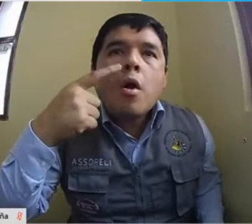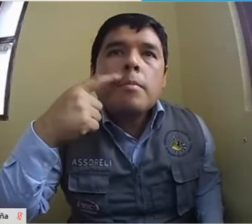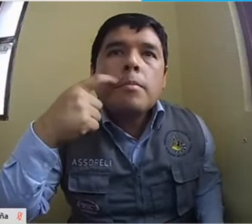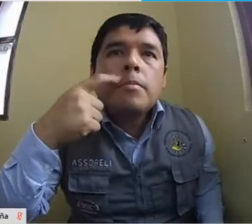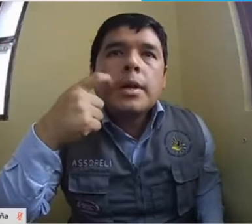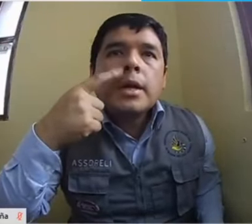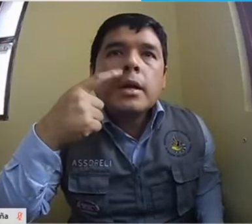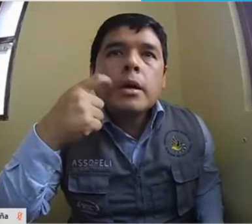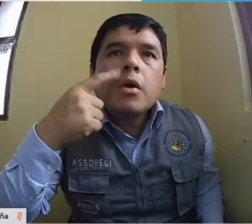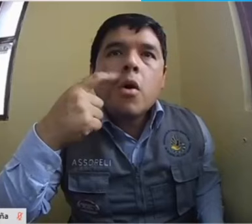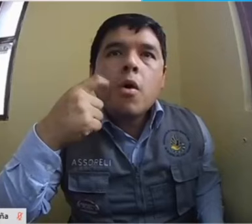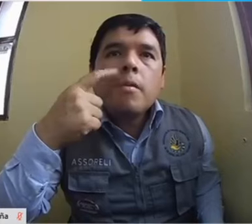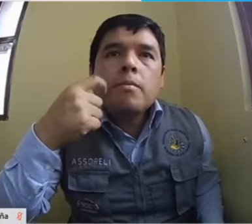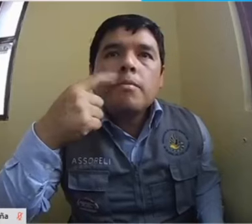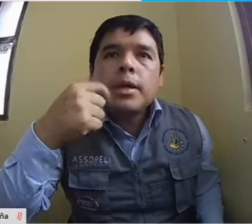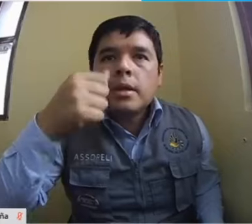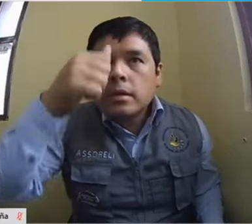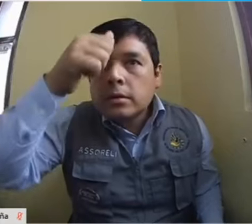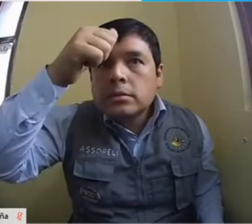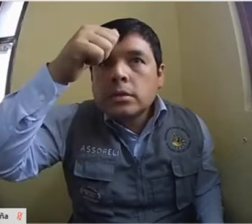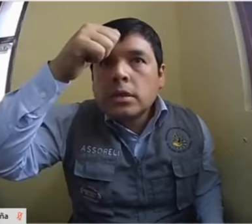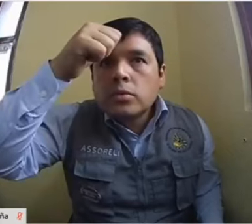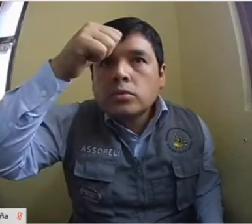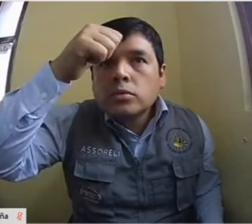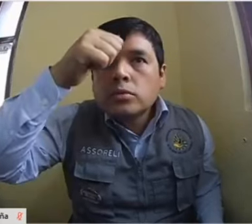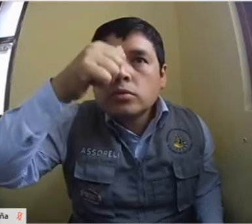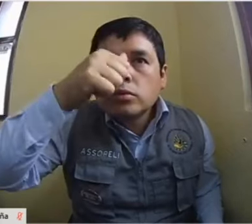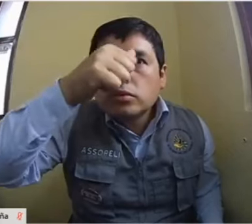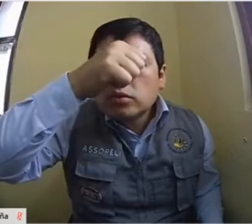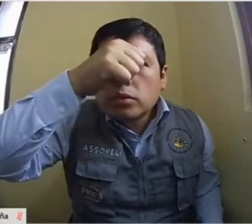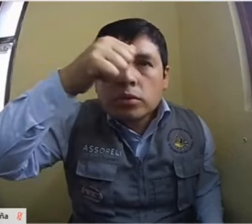Esa es la seña de hombre, ¿recuerdan? Hombre, la cruz